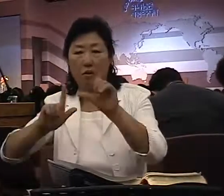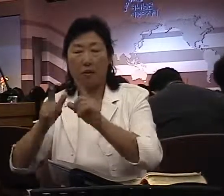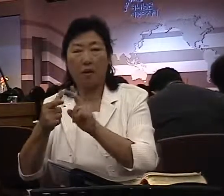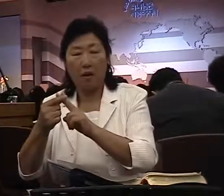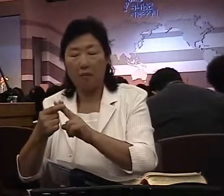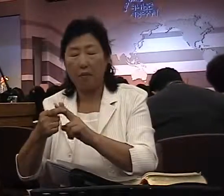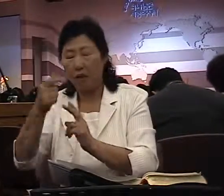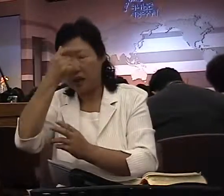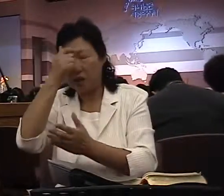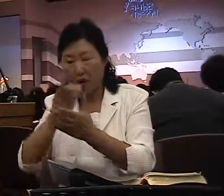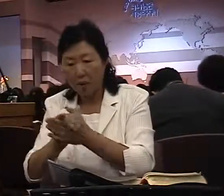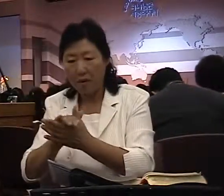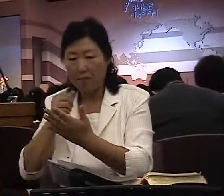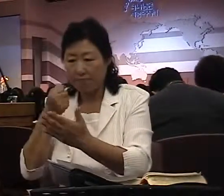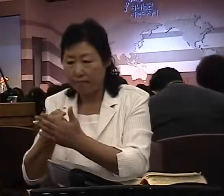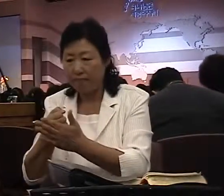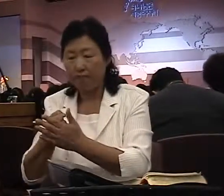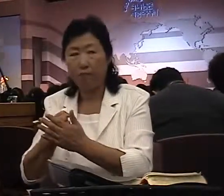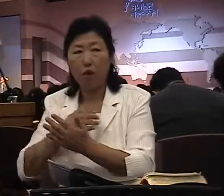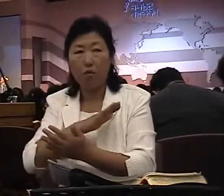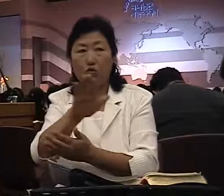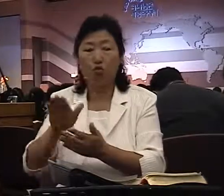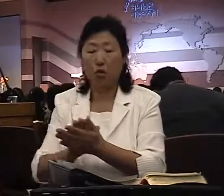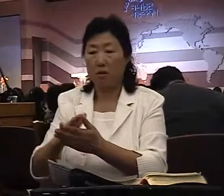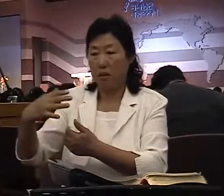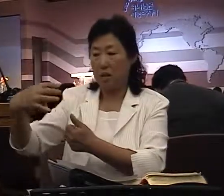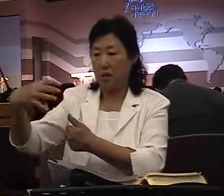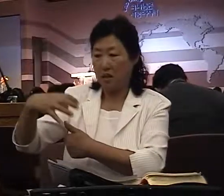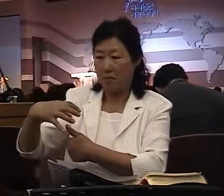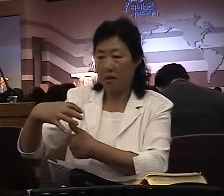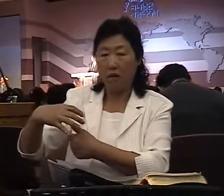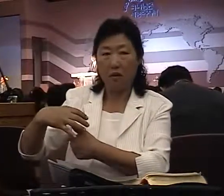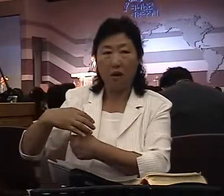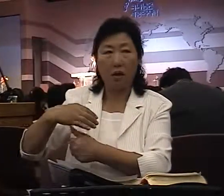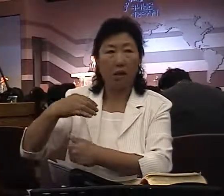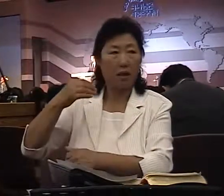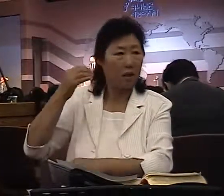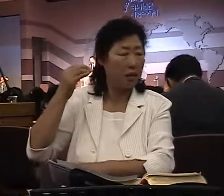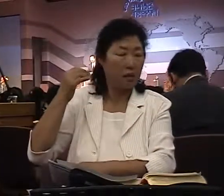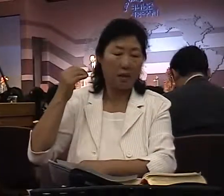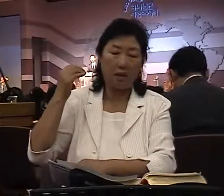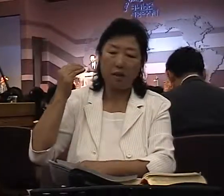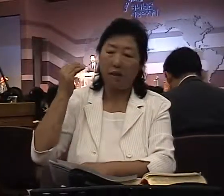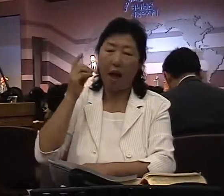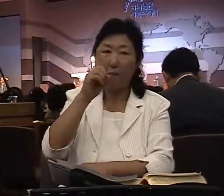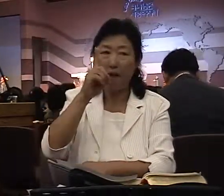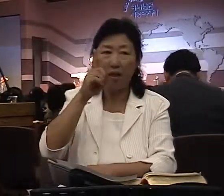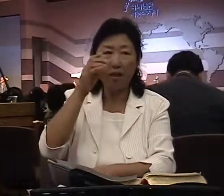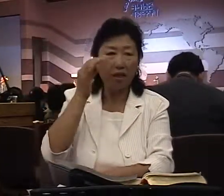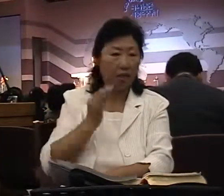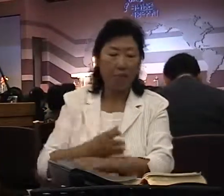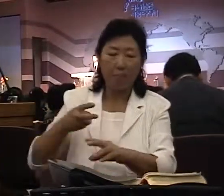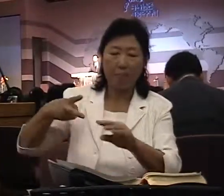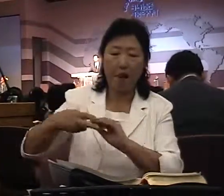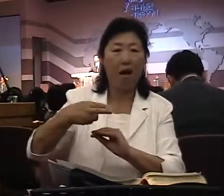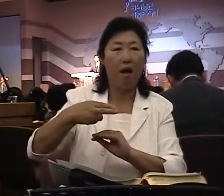이거 우리를 지배하기 때문에 단호하게 잘라버리지 아니하면, 단호하게 우리가 no 하지 아니하면